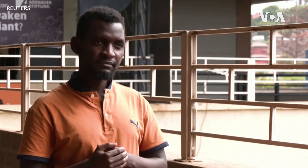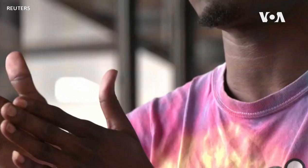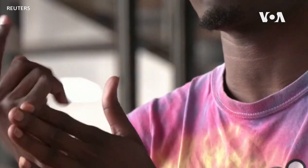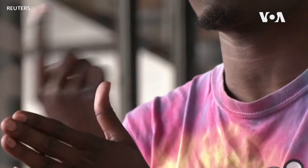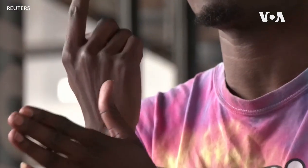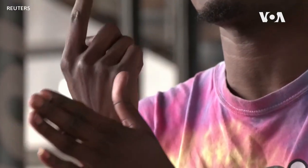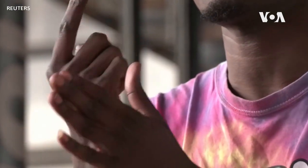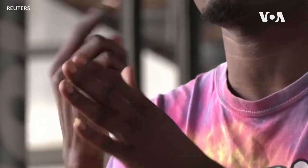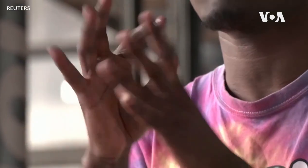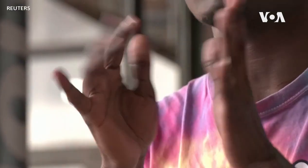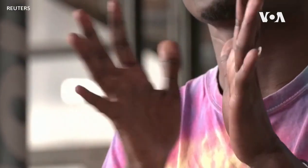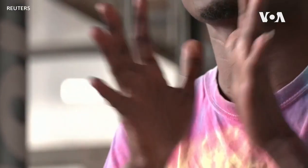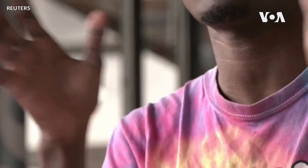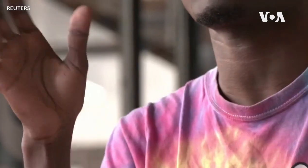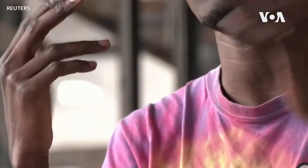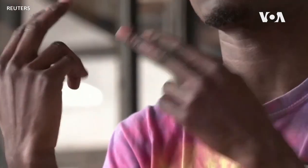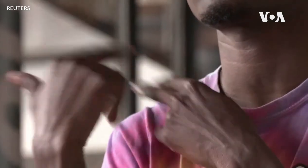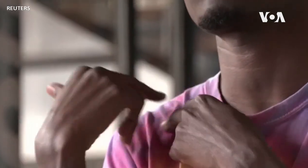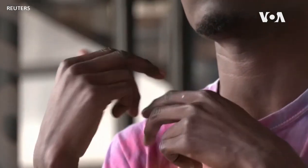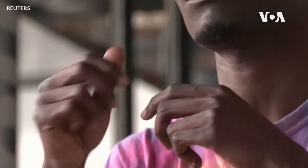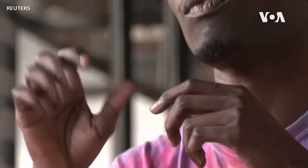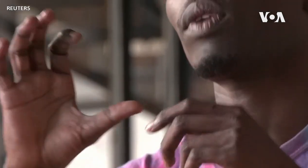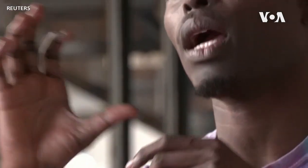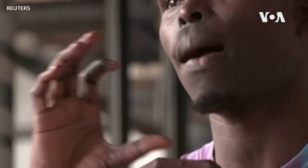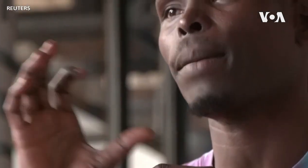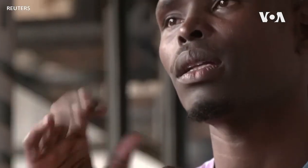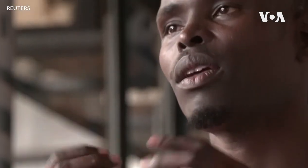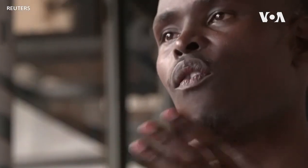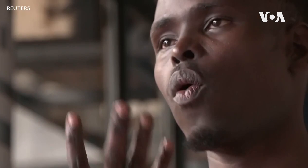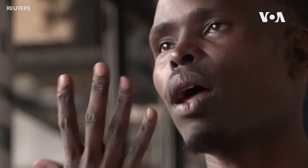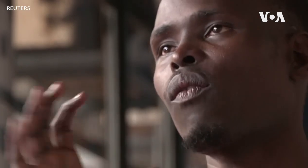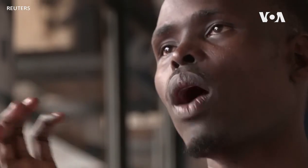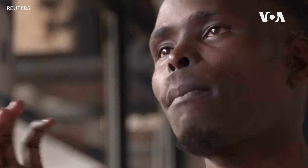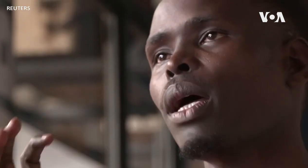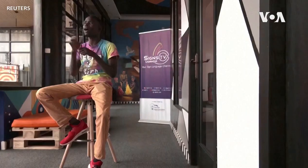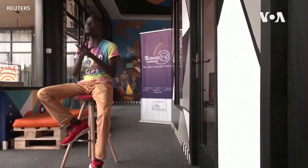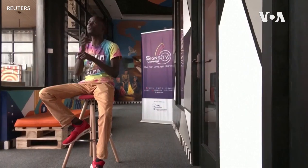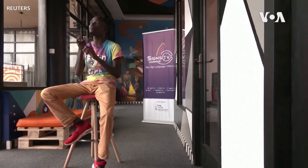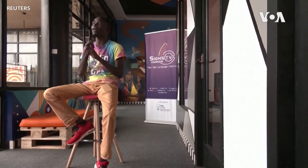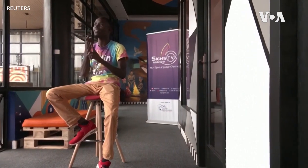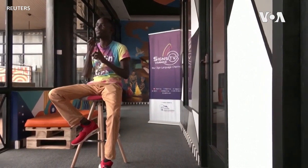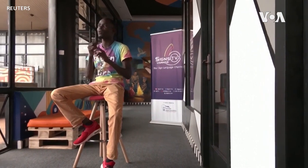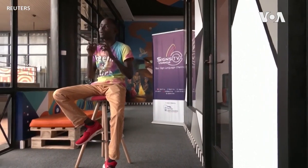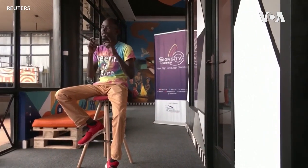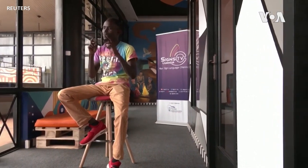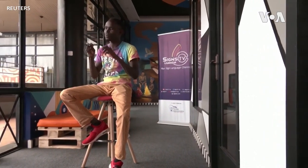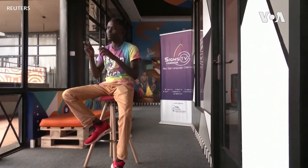Pour l'instant, Science TV Ouganda ne produit qu'un seul bulletin d'information hebdomadaire le samedi en raison de contraintes